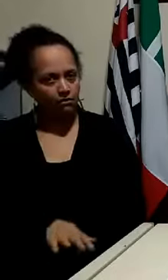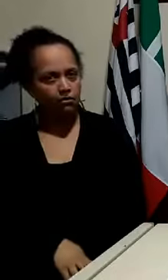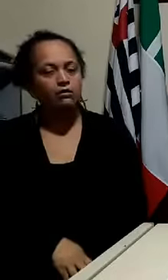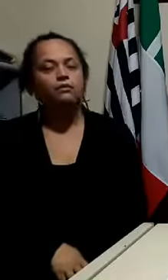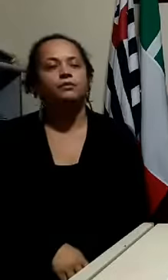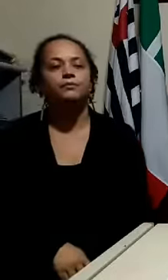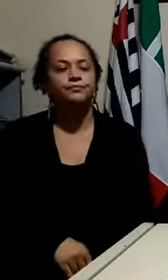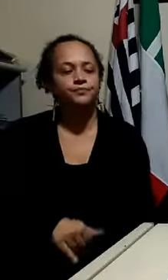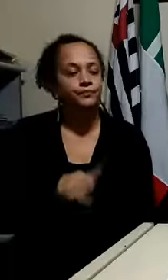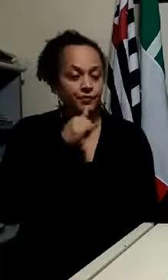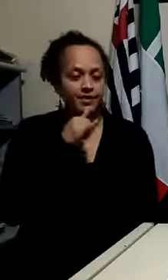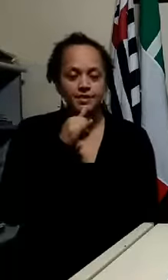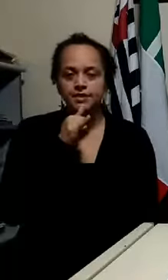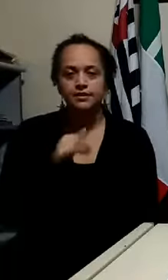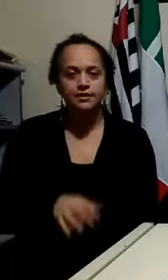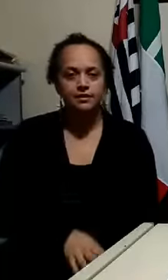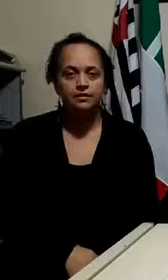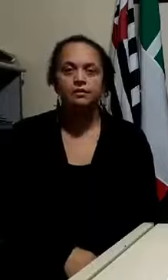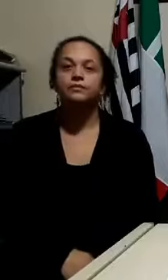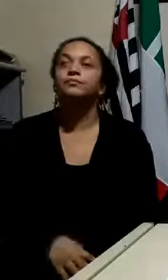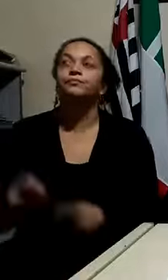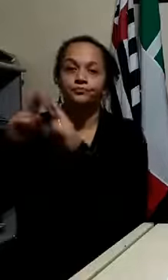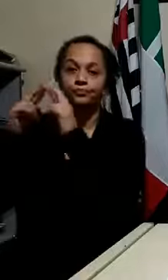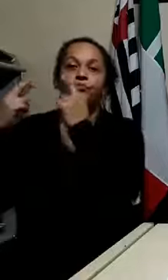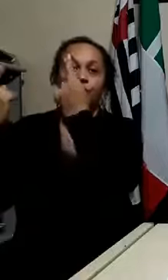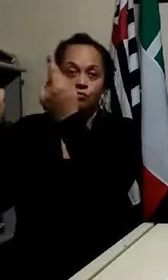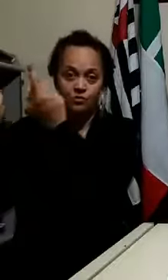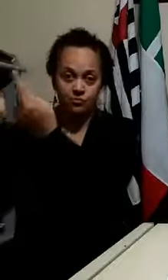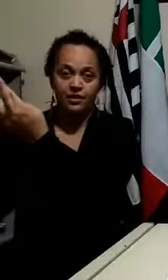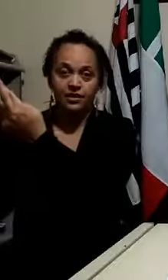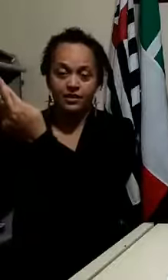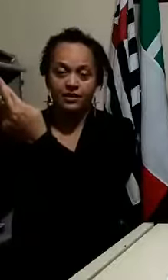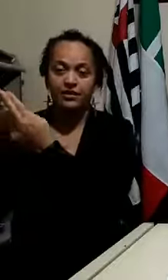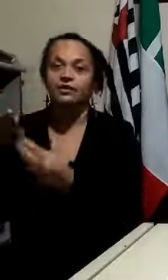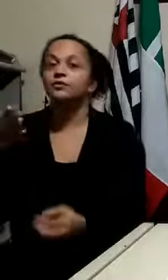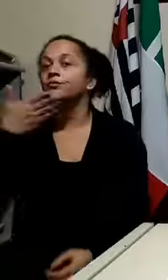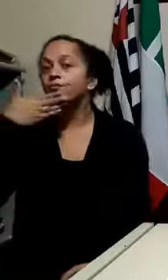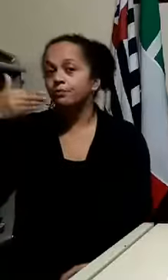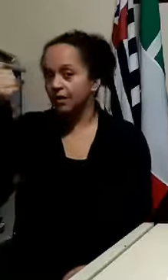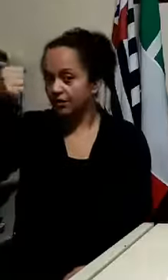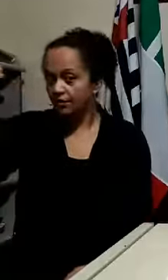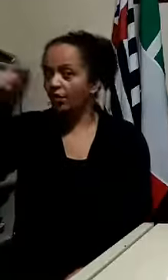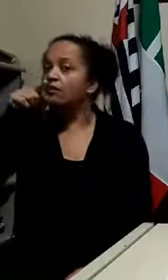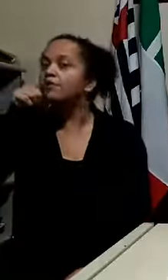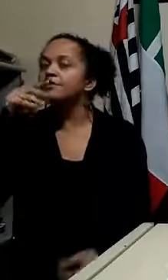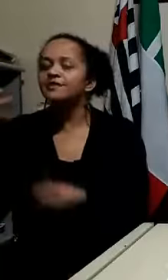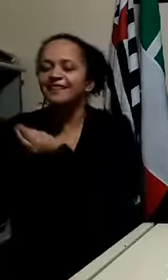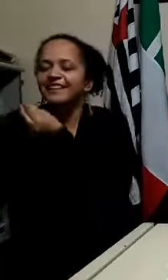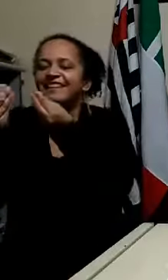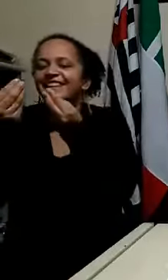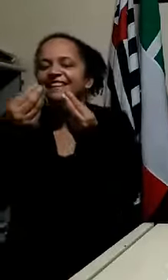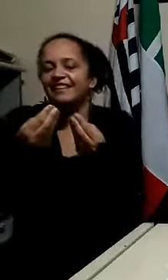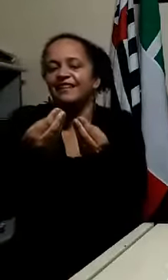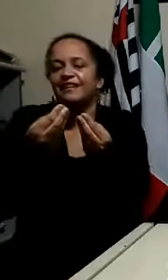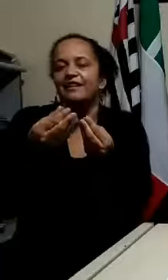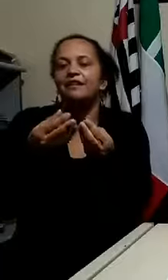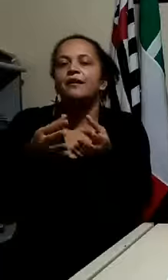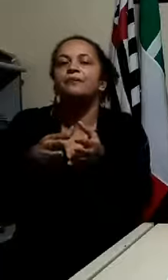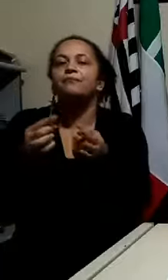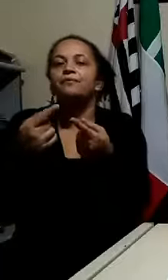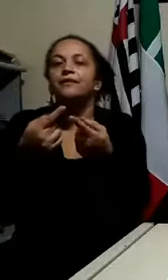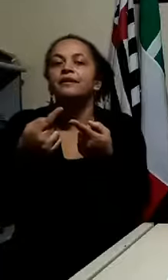lá, dar no reino, mais bem-aventurado é dar do que receber. Já